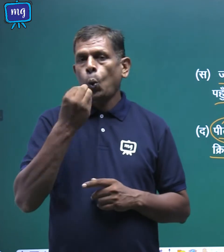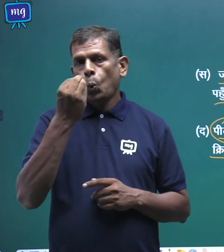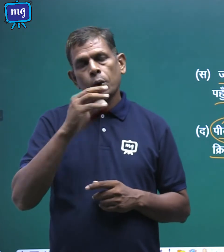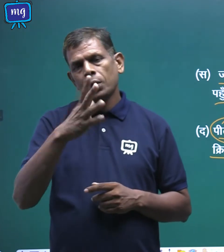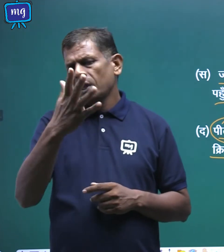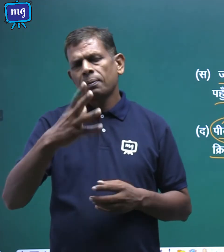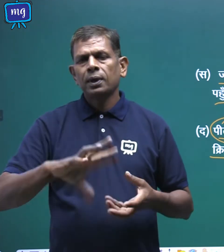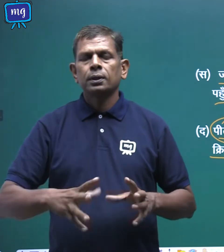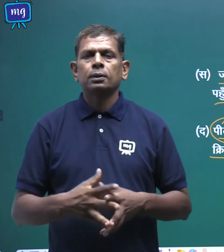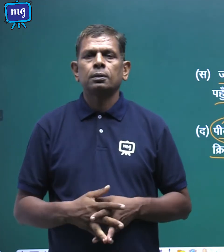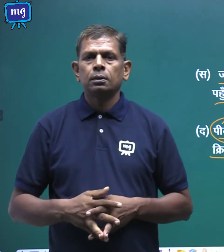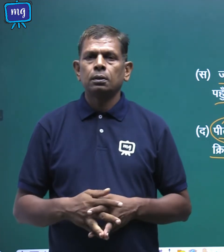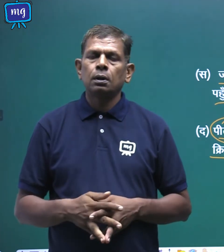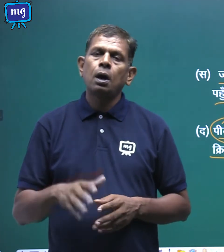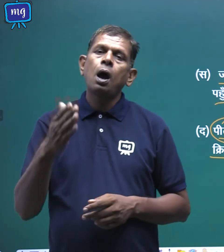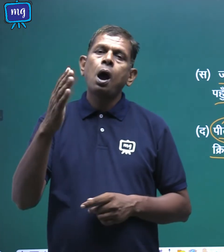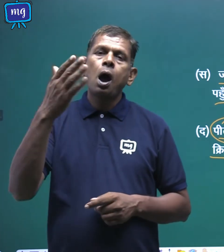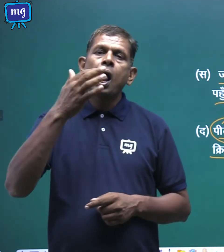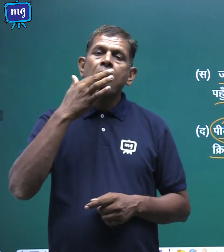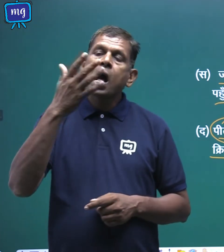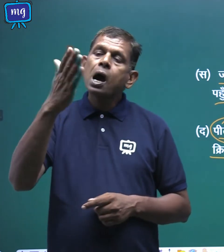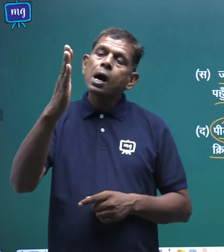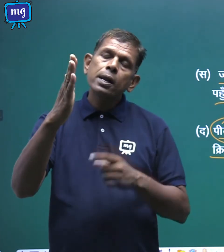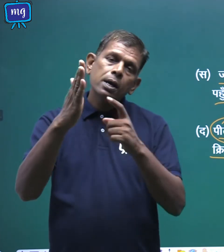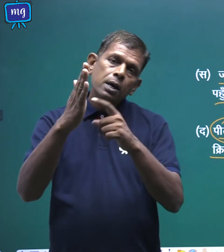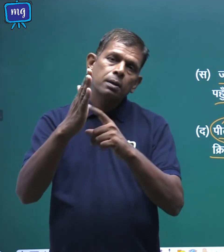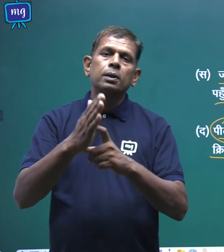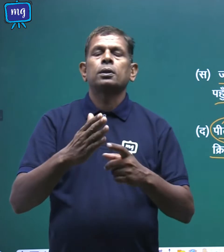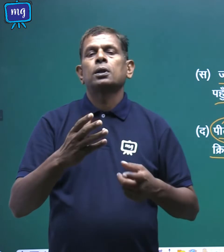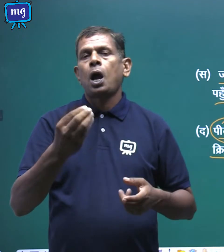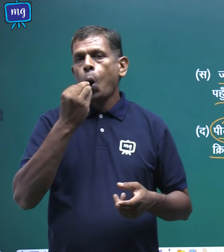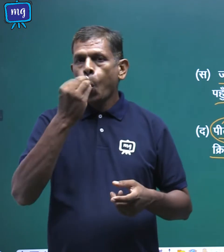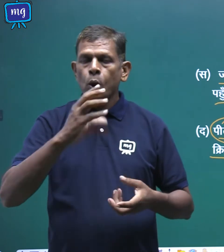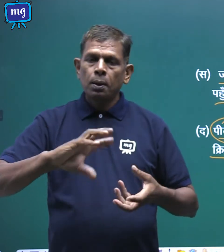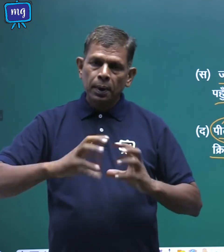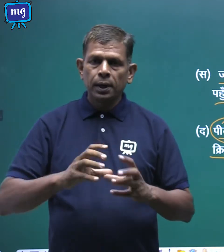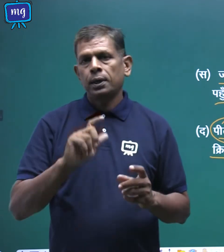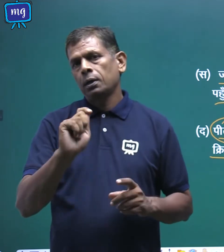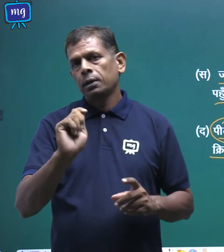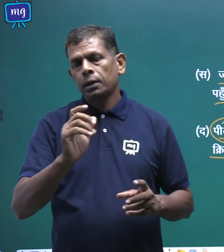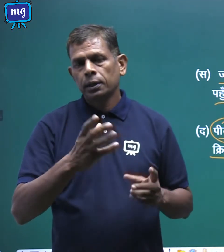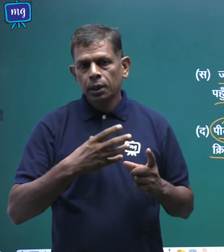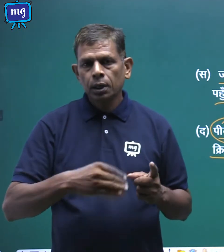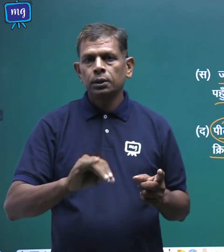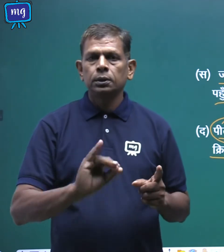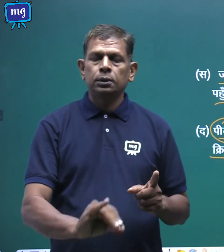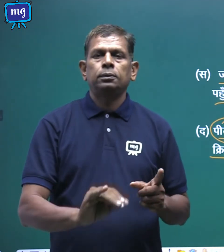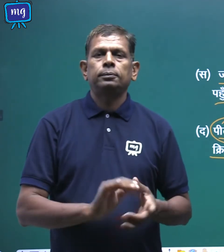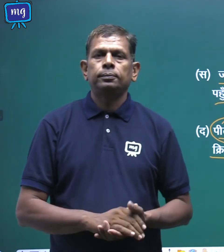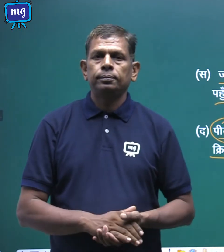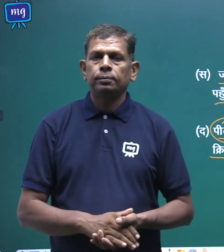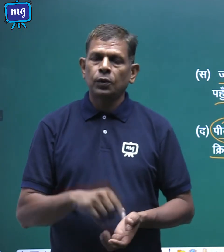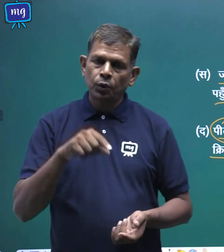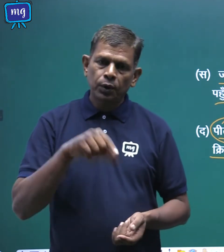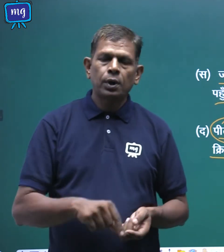बनाती, हरी पत्तियां भोजन बनाने का कार्य करती हैं,